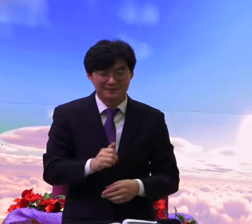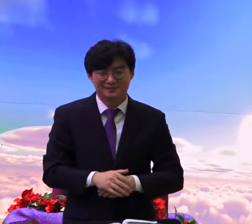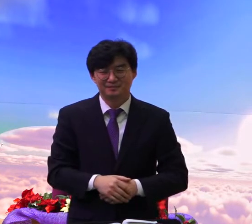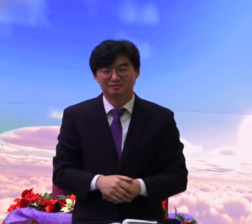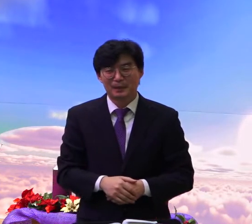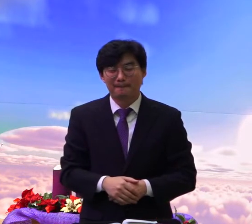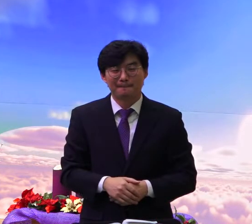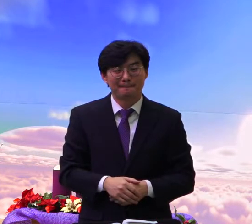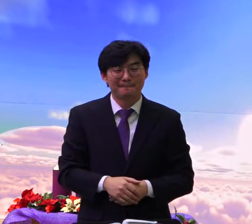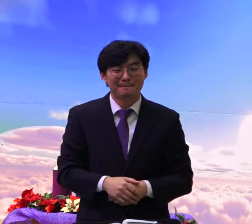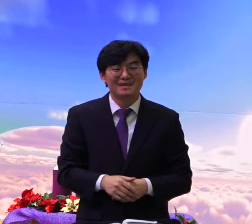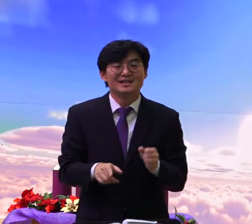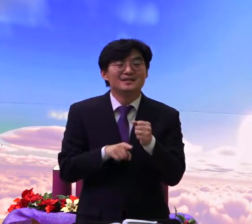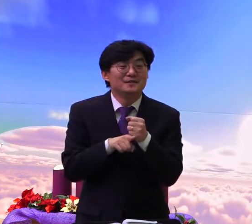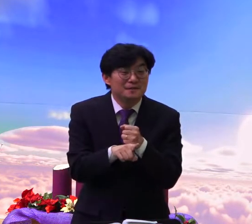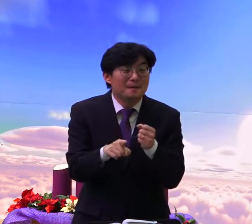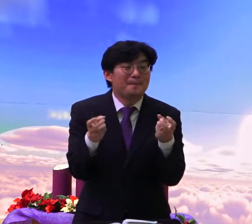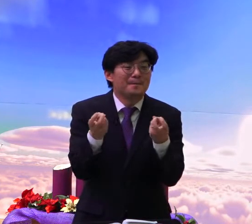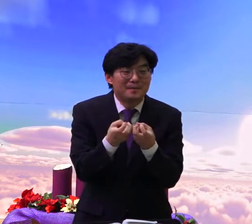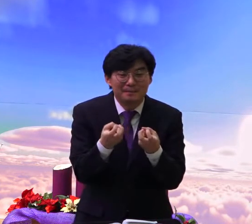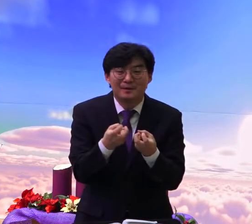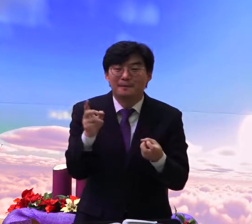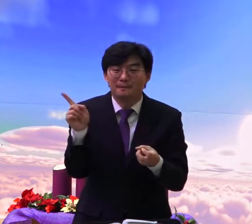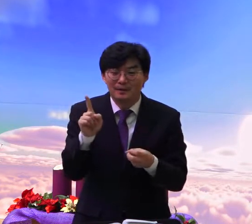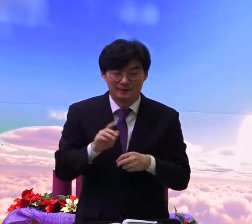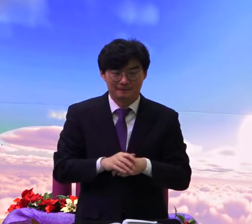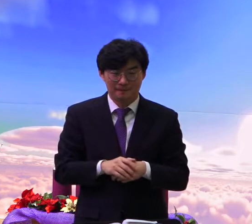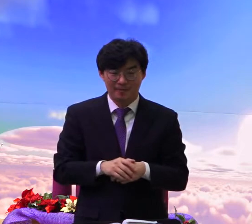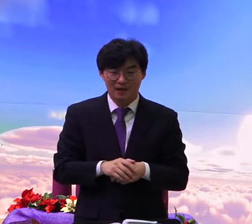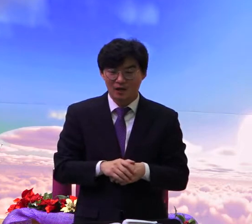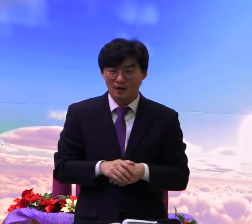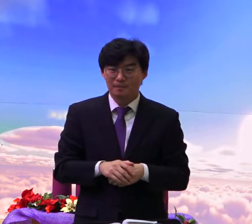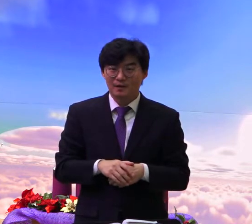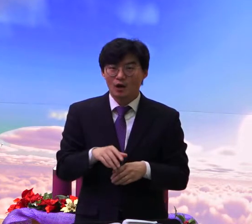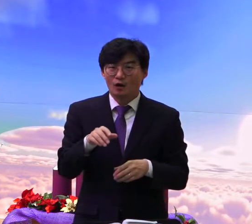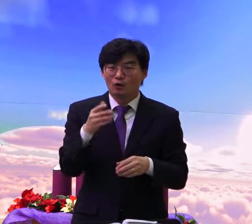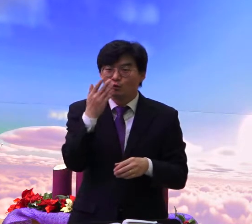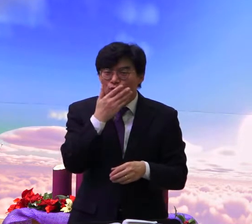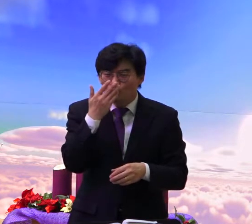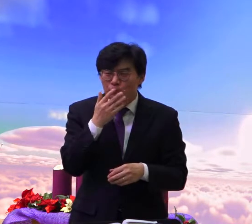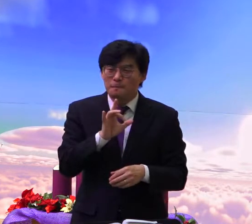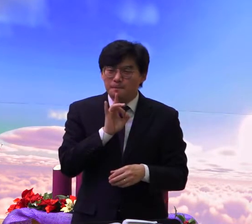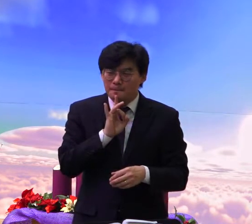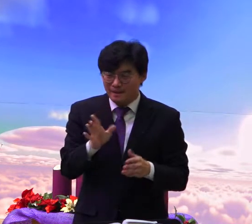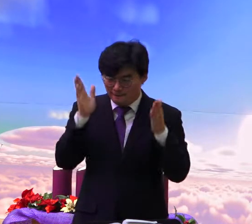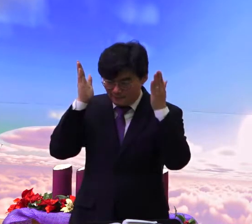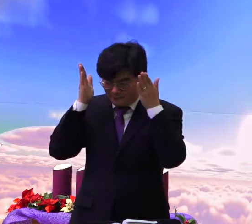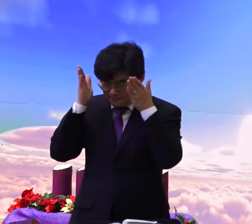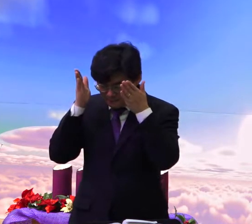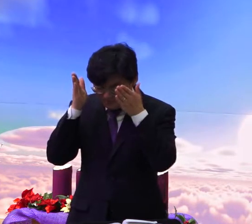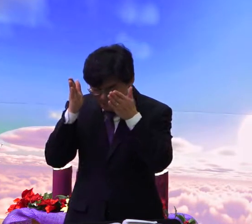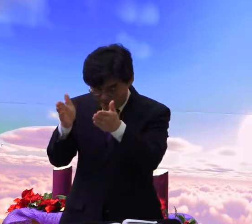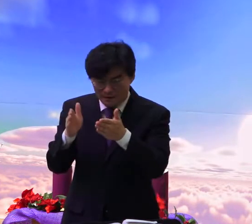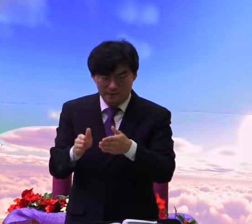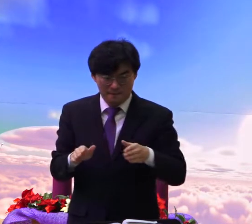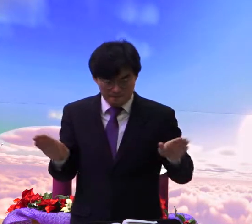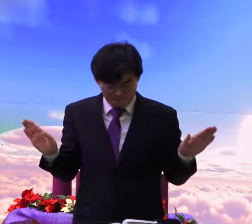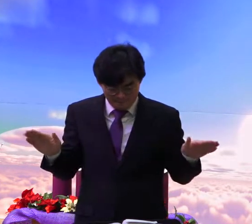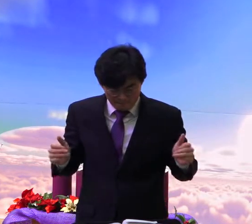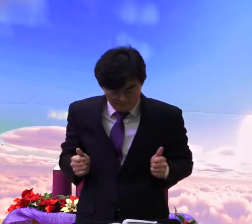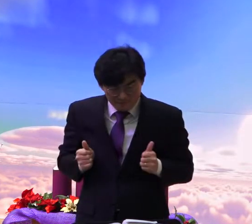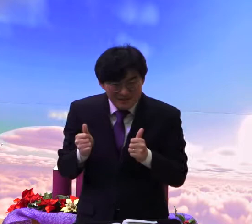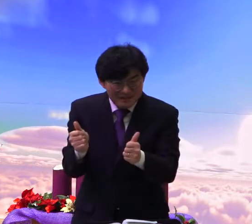이 호박벌이 꿀을 모으는 일에만 집중하기 때문에 그렇습니다. 그것에 집중하고 그것에 성실하게 감당하기